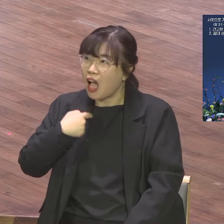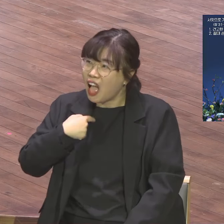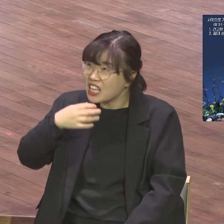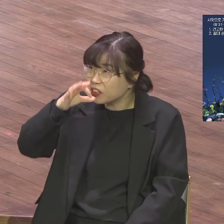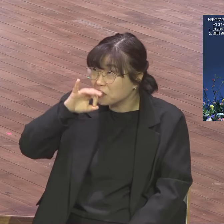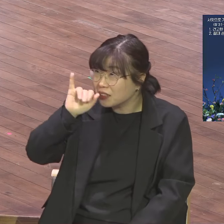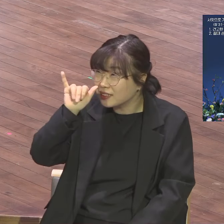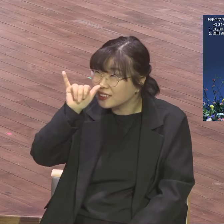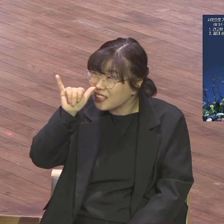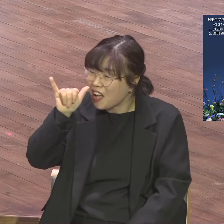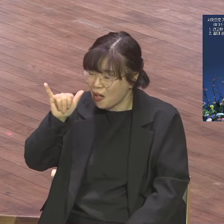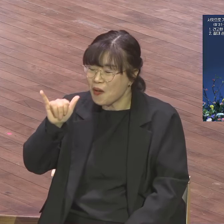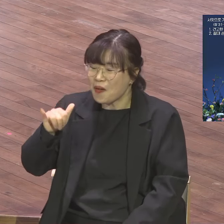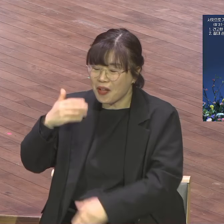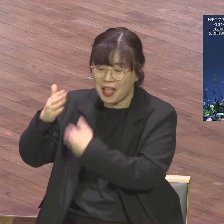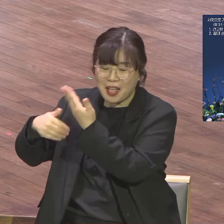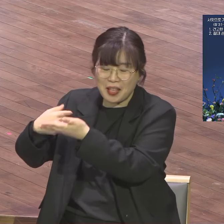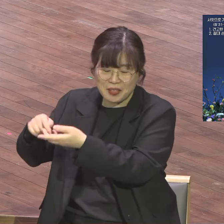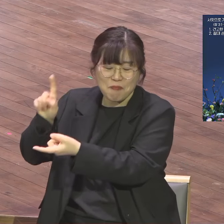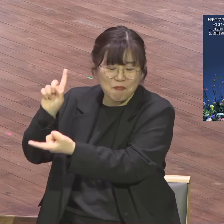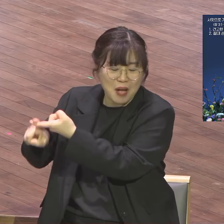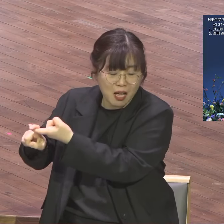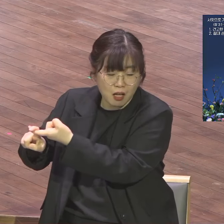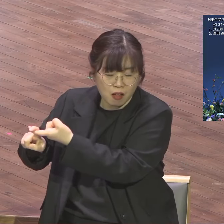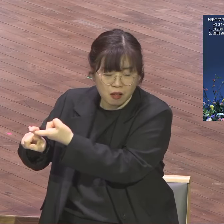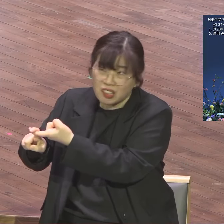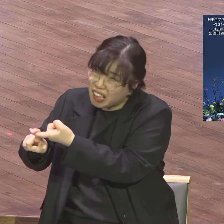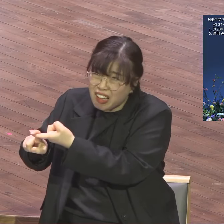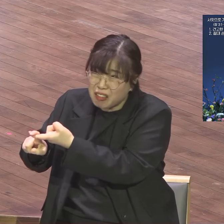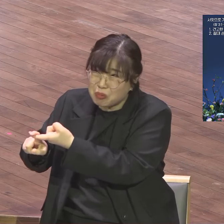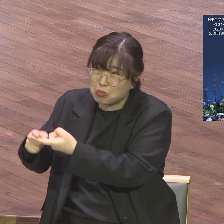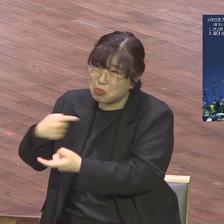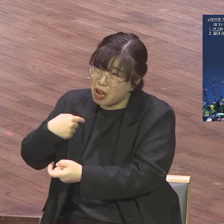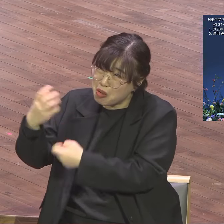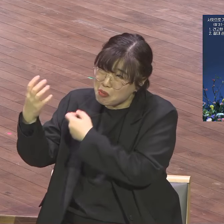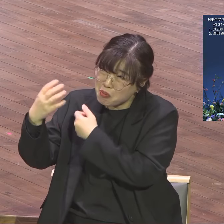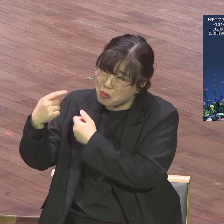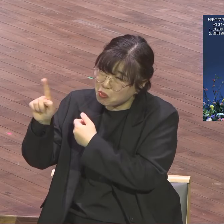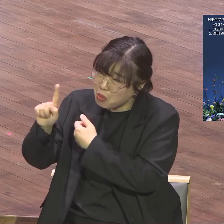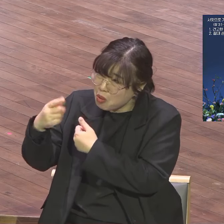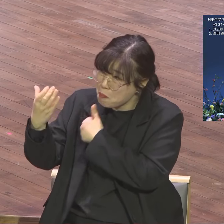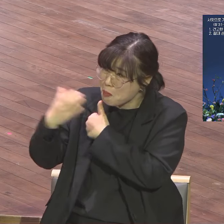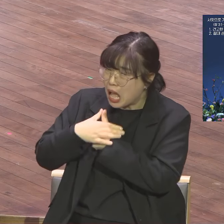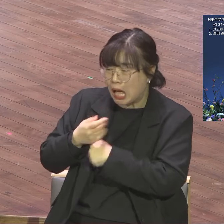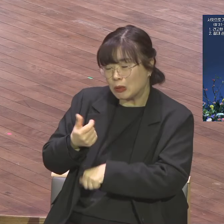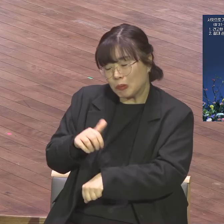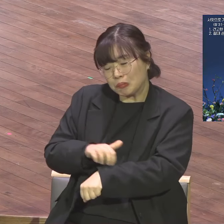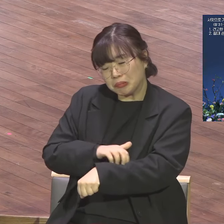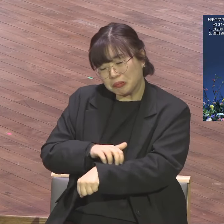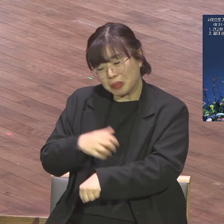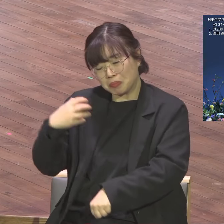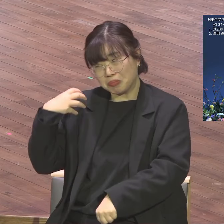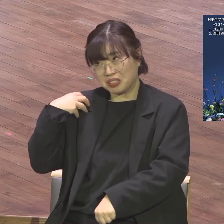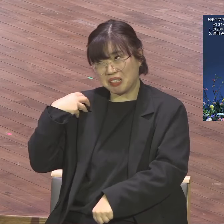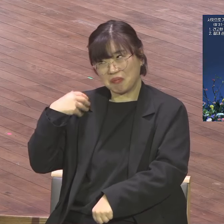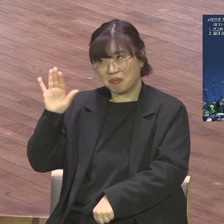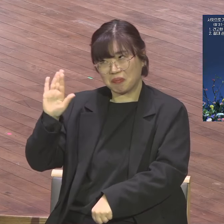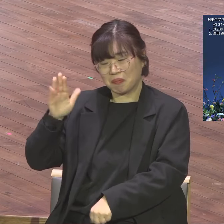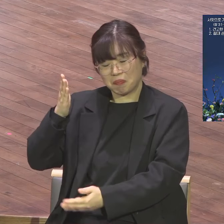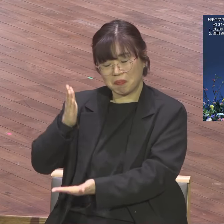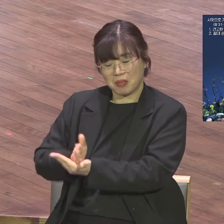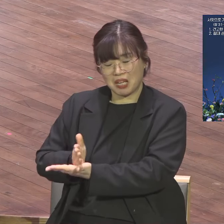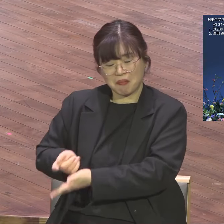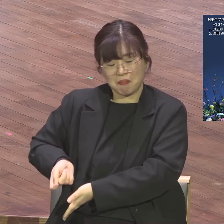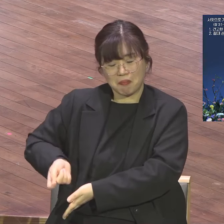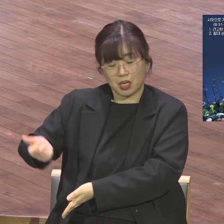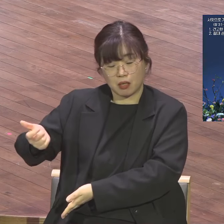유익 안 되면 안 하고 내가 불편하면 내가 안 하고 편하면 하고 내 마음에 들으면 맞고 내 이해가 되면 하고 이해